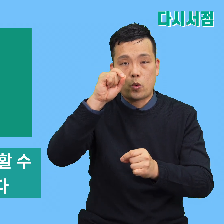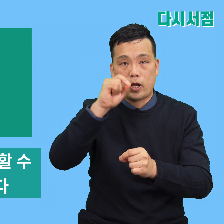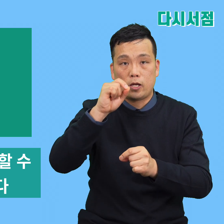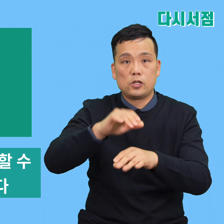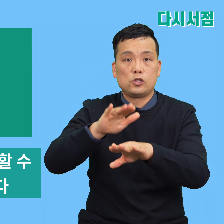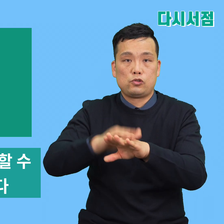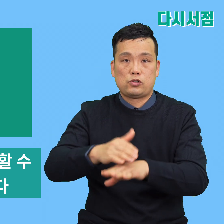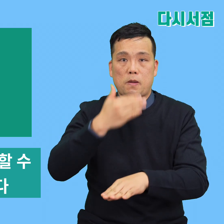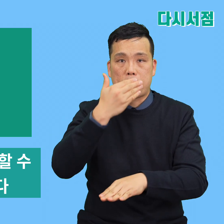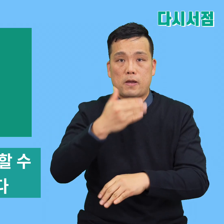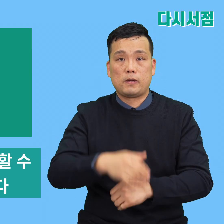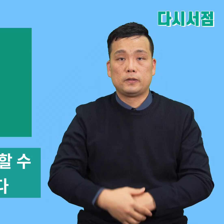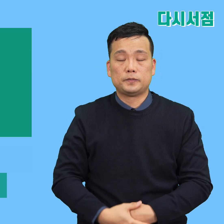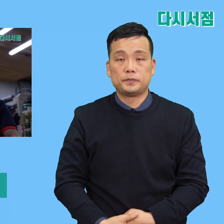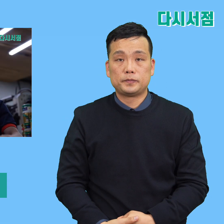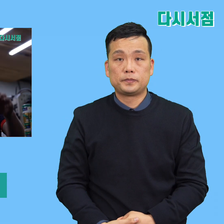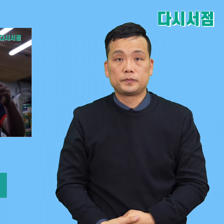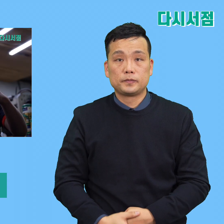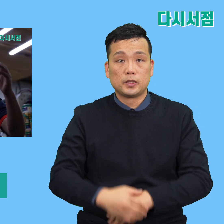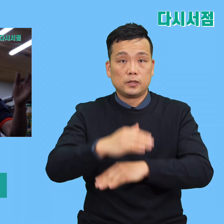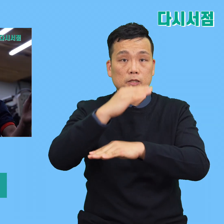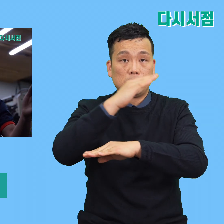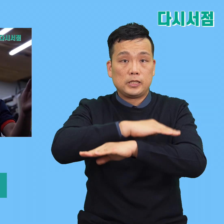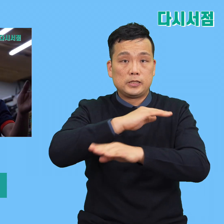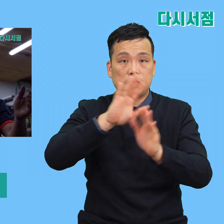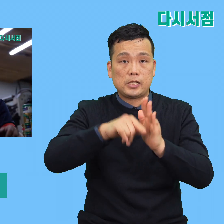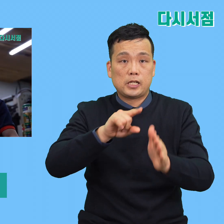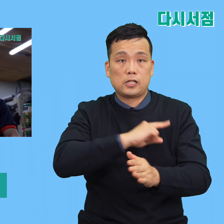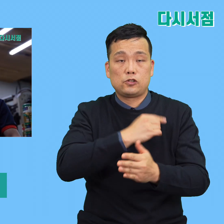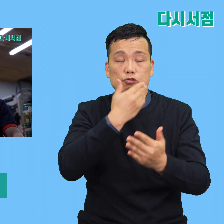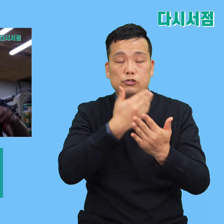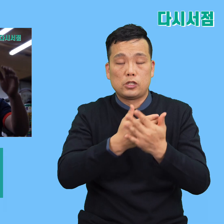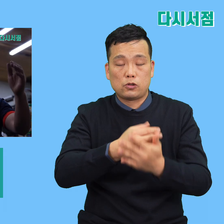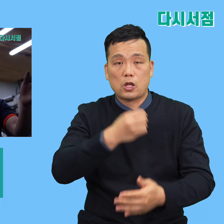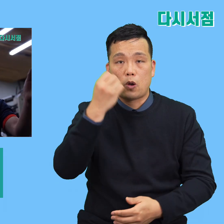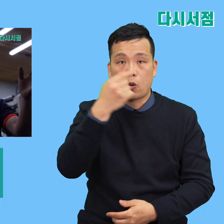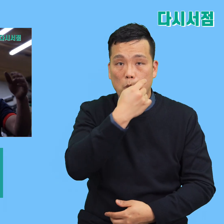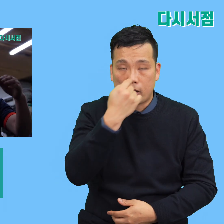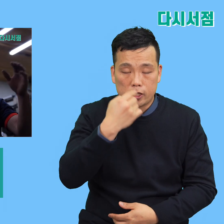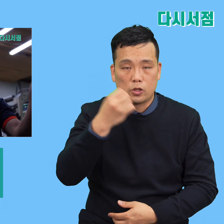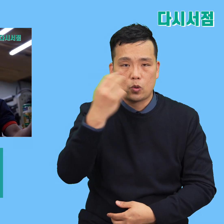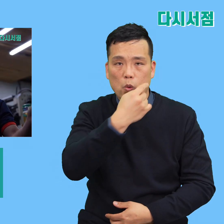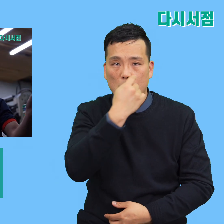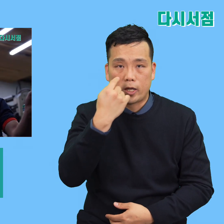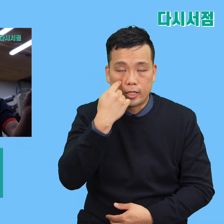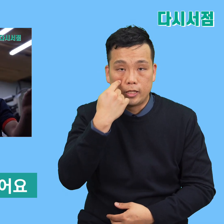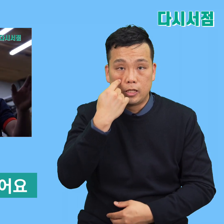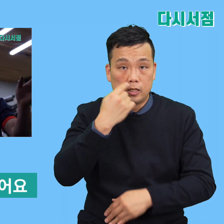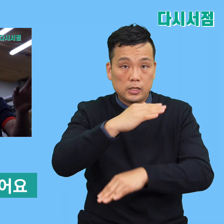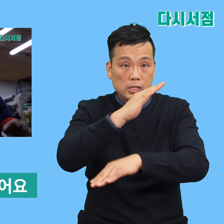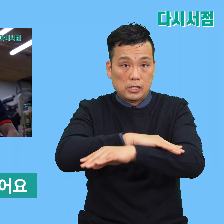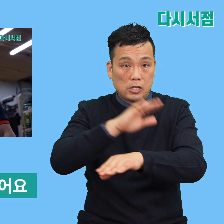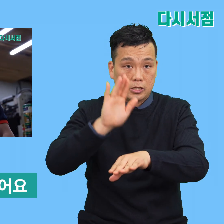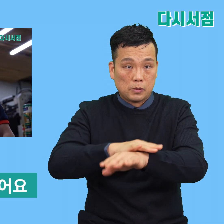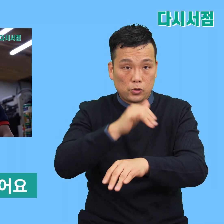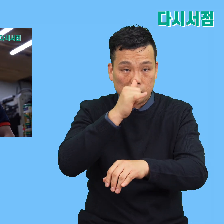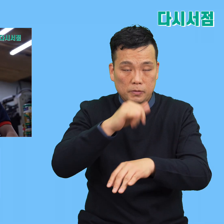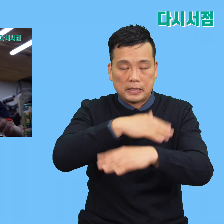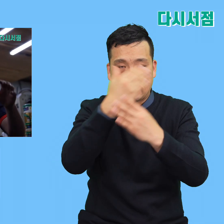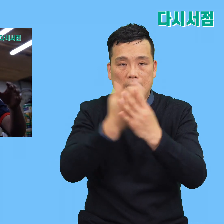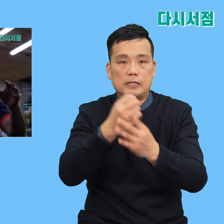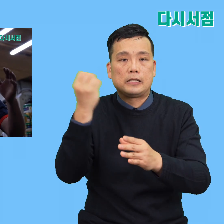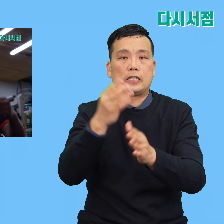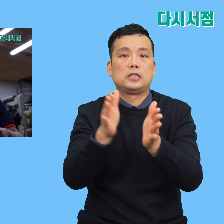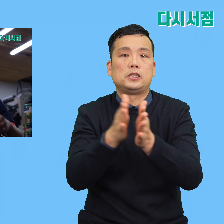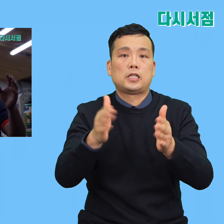장점이 있습니다. 자꾸 확인을 해봐야 돼. 인쇄는 잘못됐다면 무조건 사고야. 인쇄가 그렇게 좀 힘들어요.